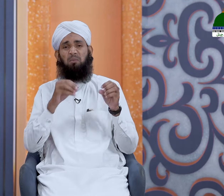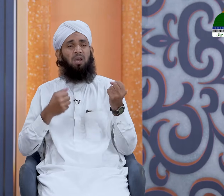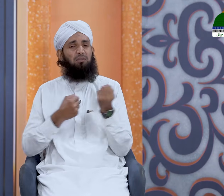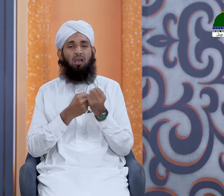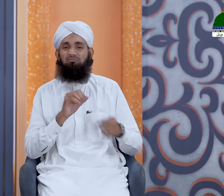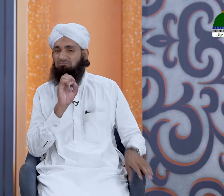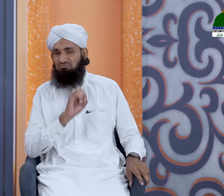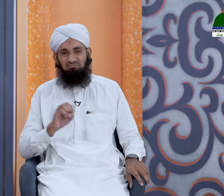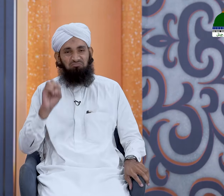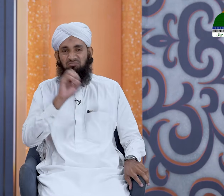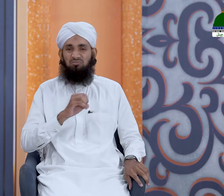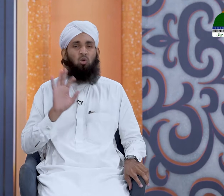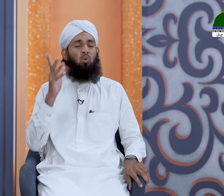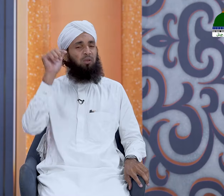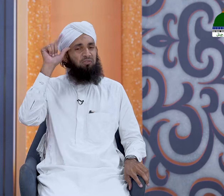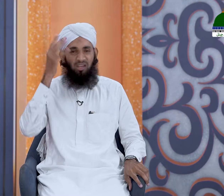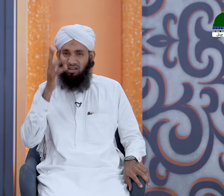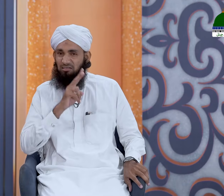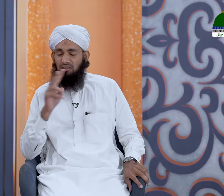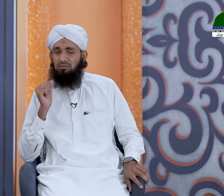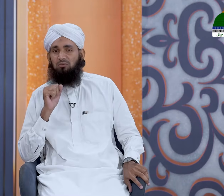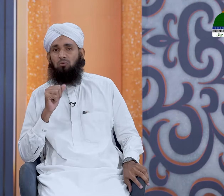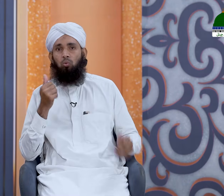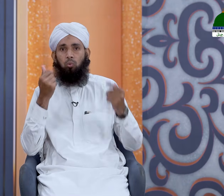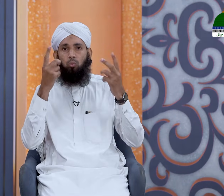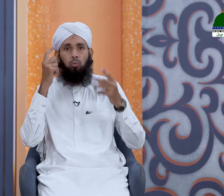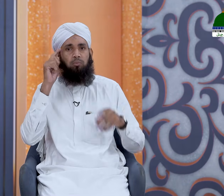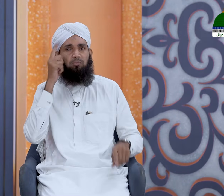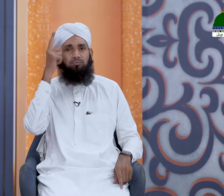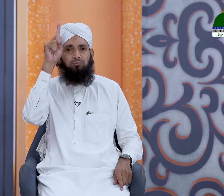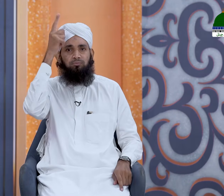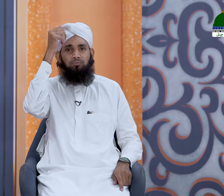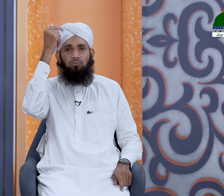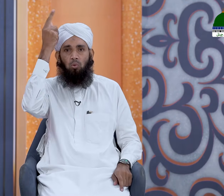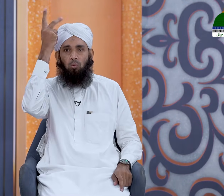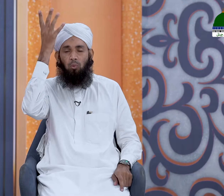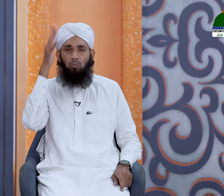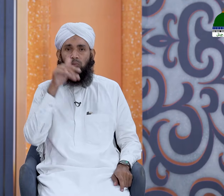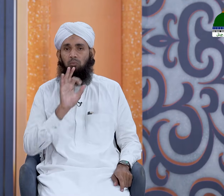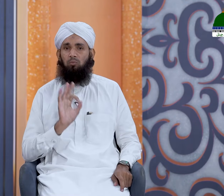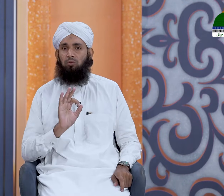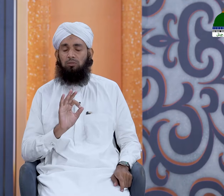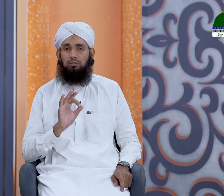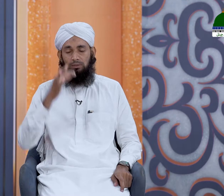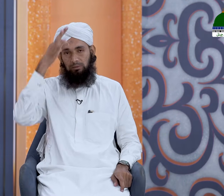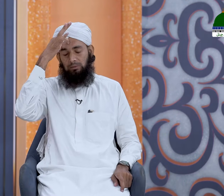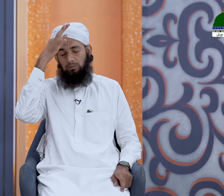کا خیال نہیں کرتا۔ اب یہ اس طرح کے بہت سارے خیالات تھے، اب یہ خیالات کا سیلاب اس کے دماغ میں آ رہا